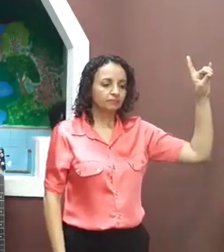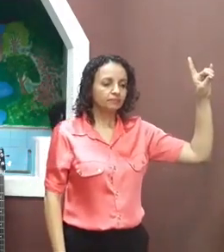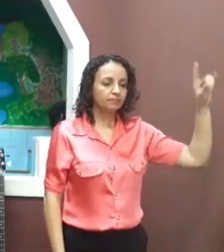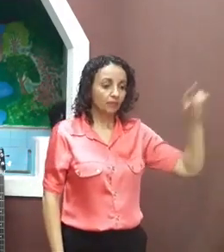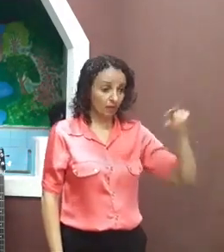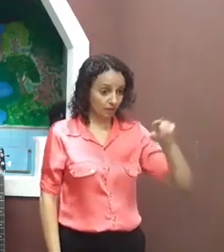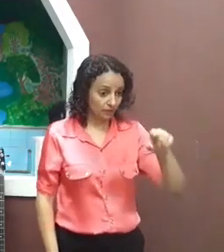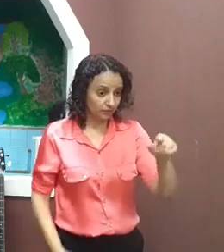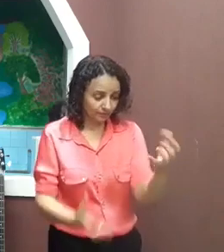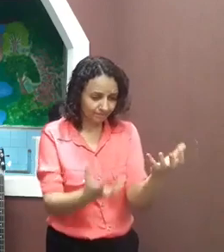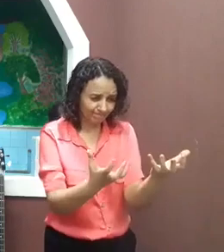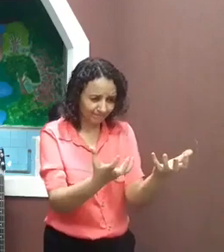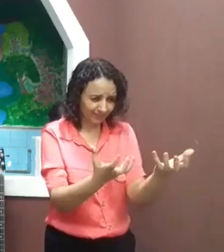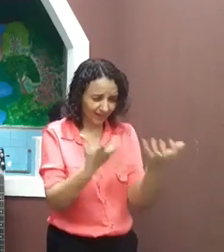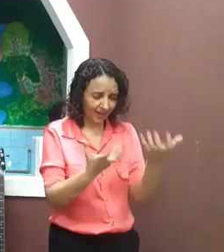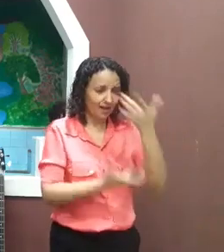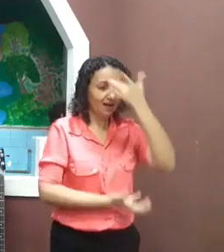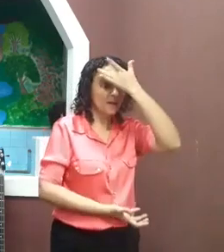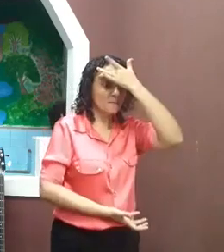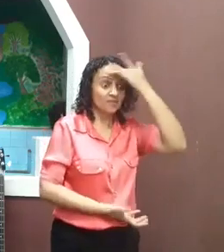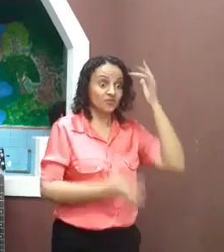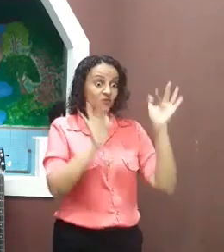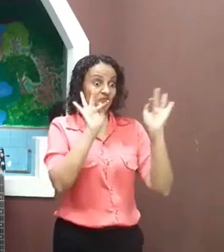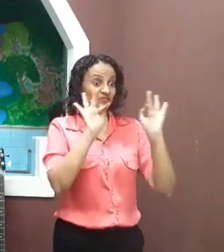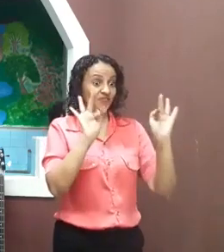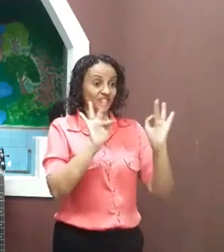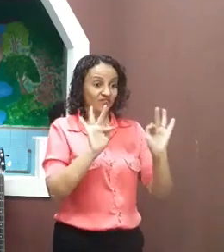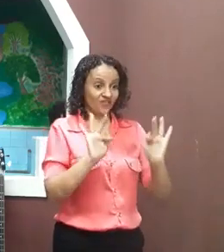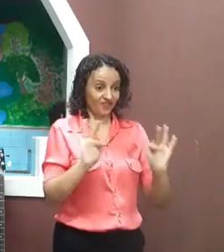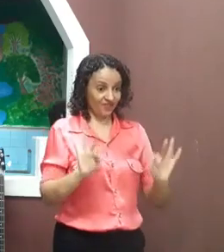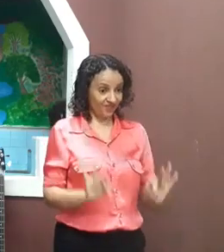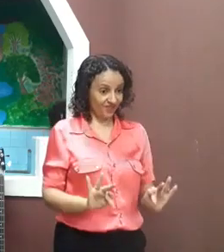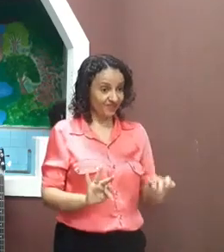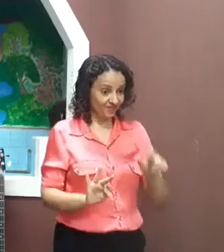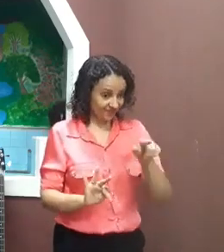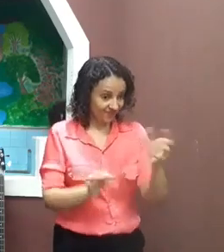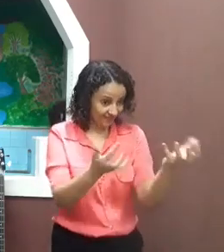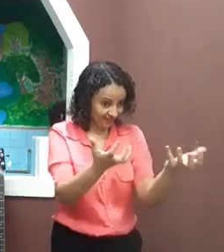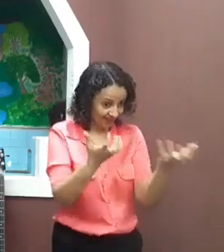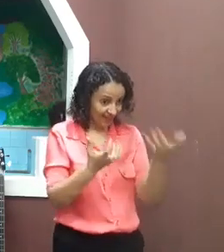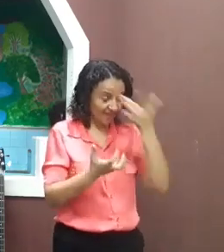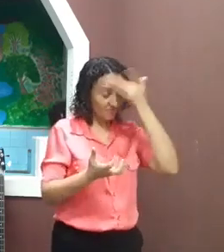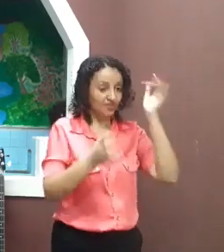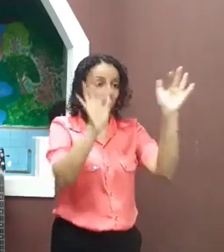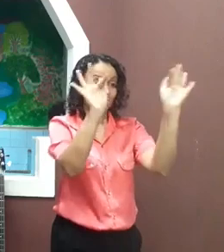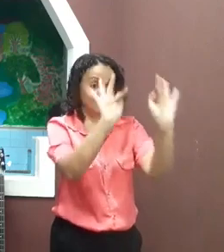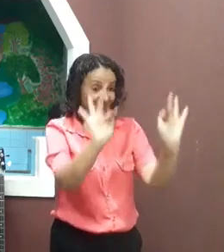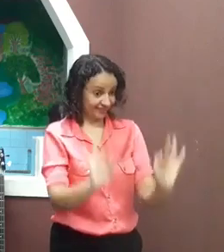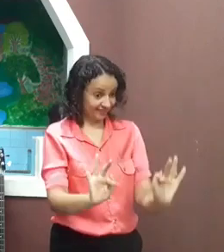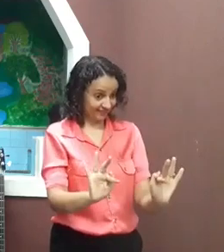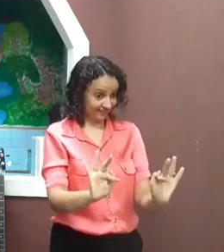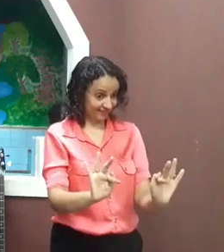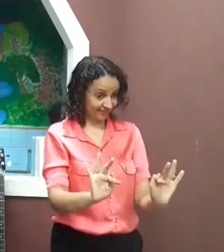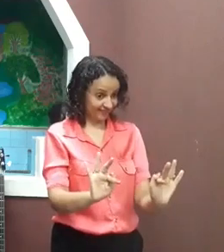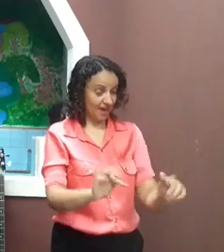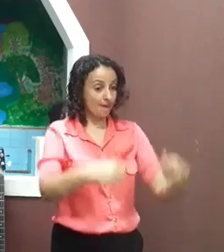Quer ser uma pessoa bem-aventurada? Tenha princípio de Deus na sua vida.